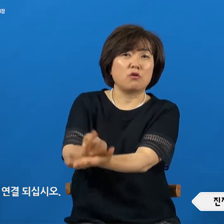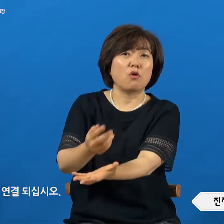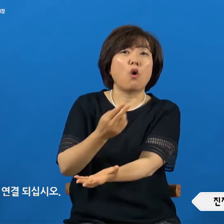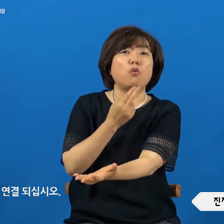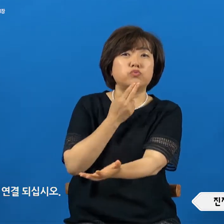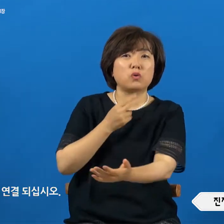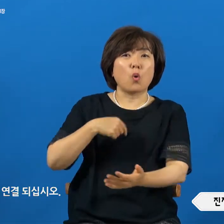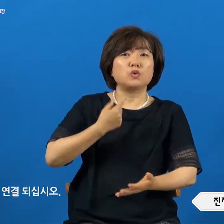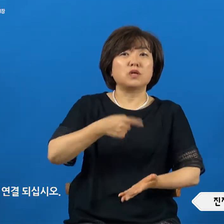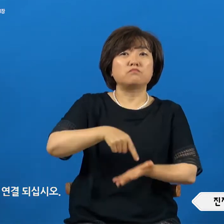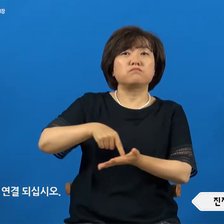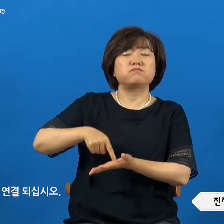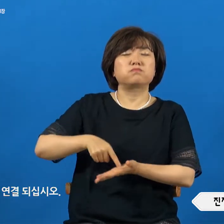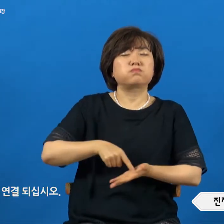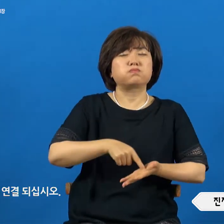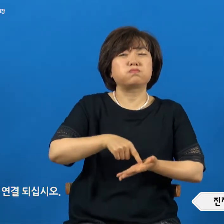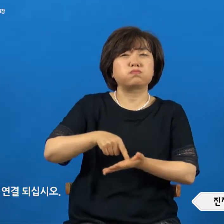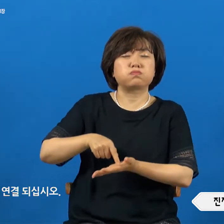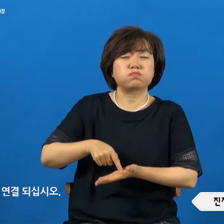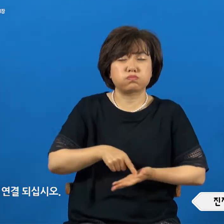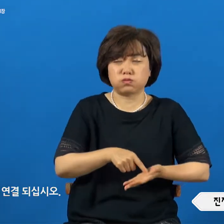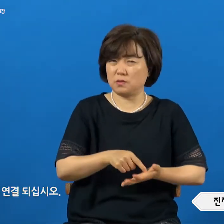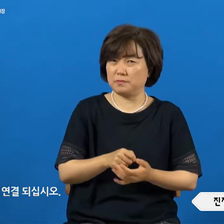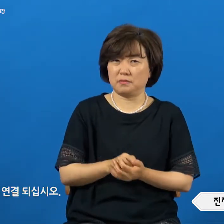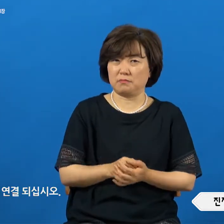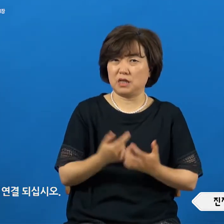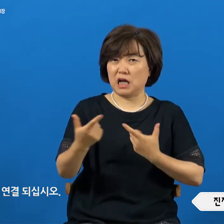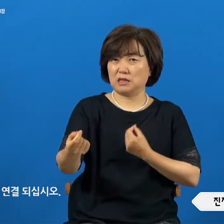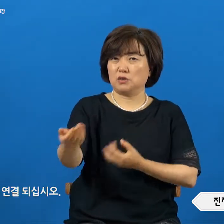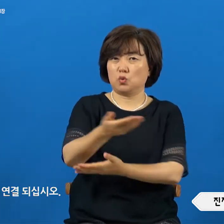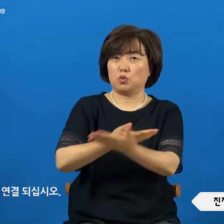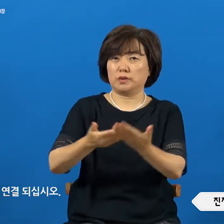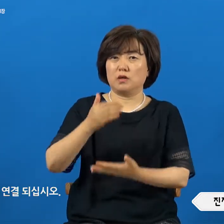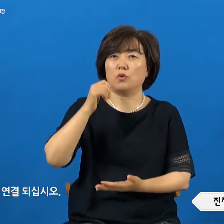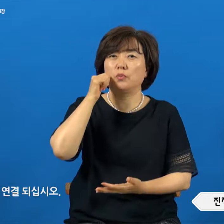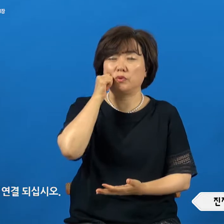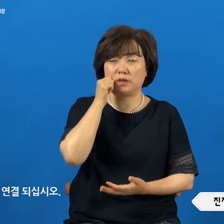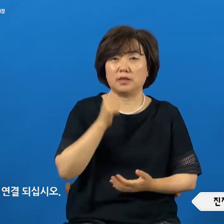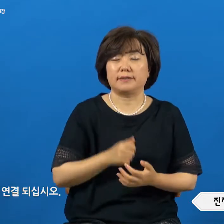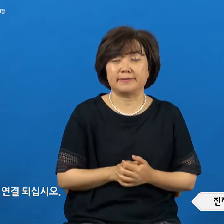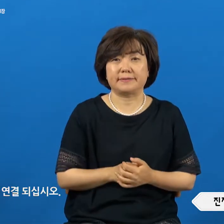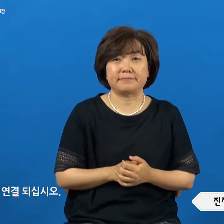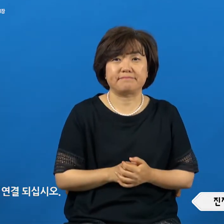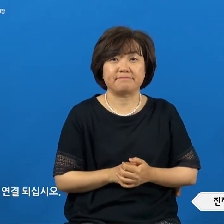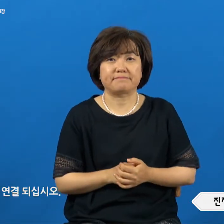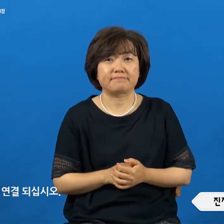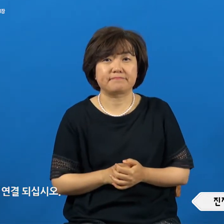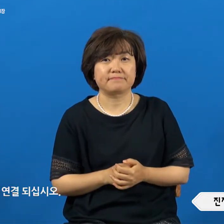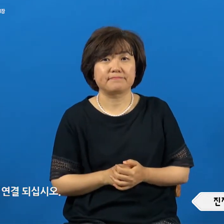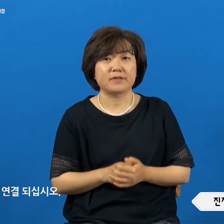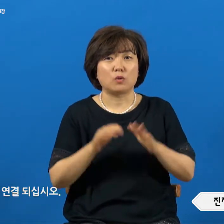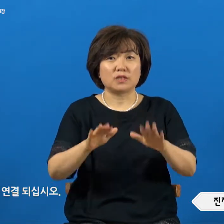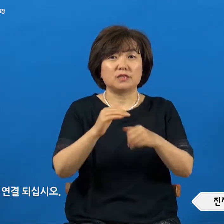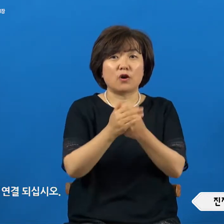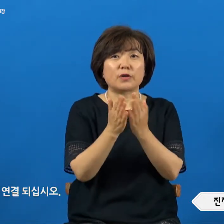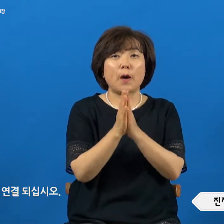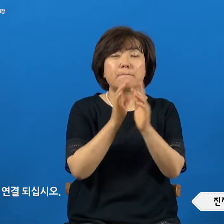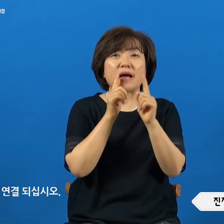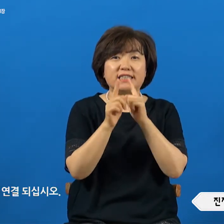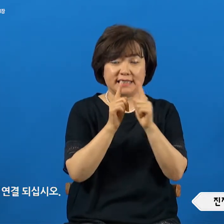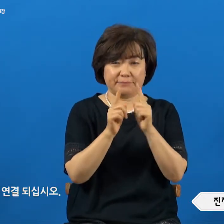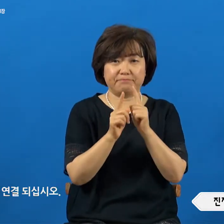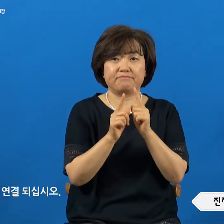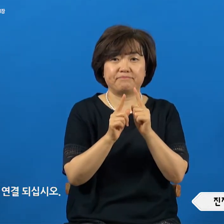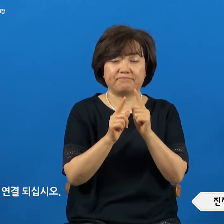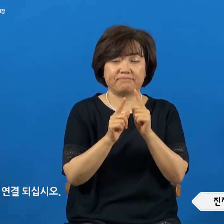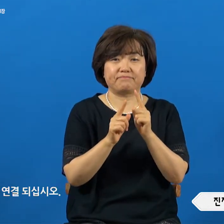교제의 축복을 만끽할 수 없음을 보게 됩니다. 그렇습니다. 오늘 성경은 여러분과